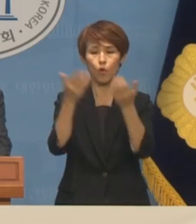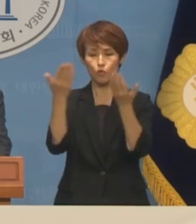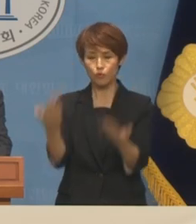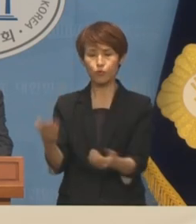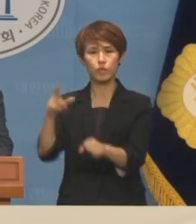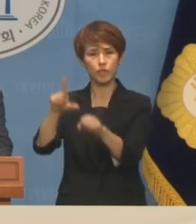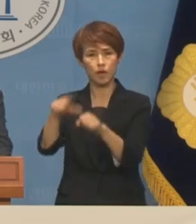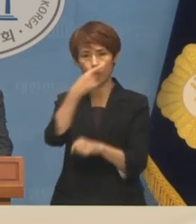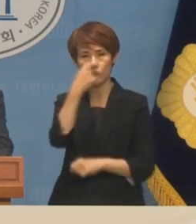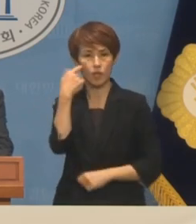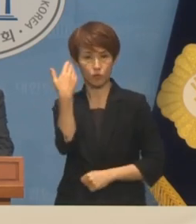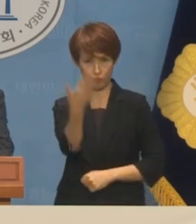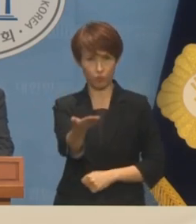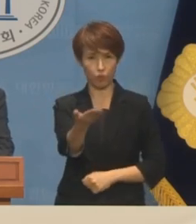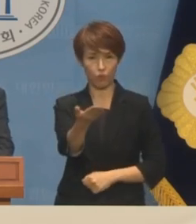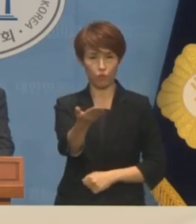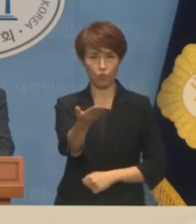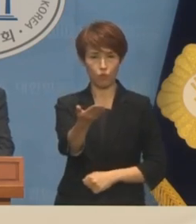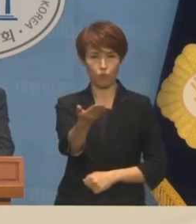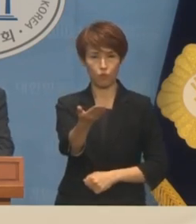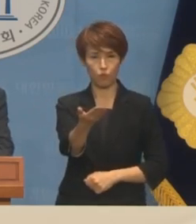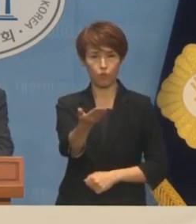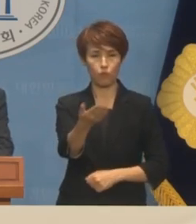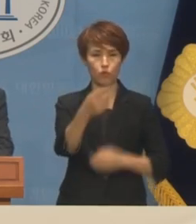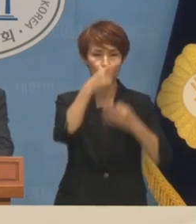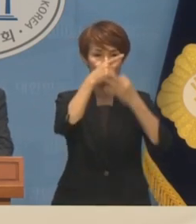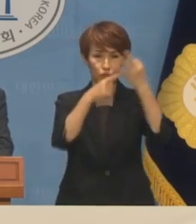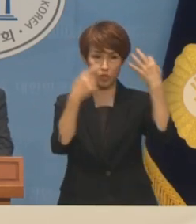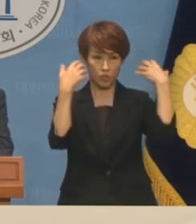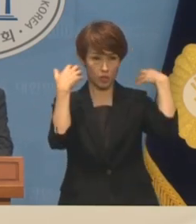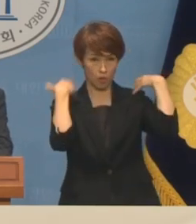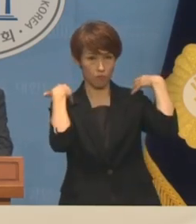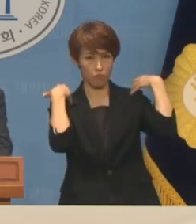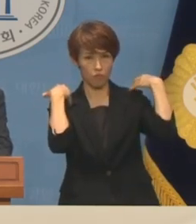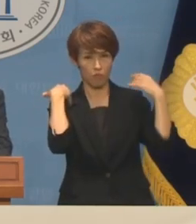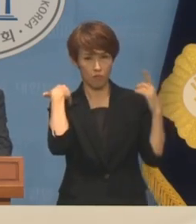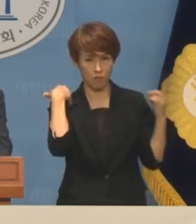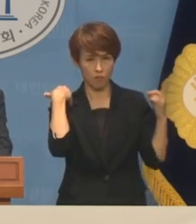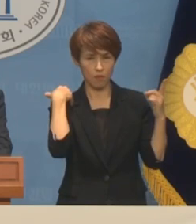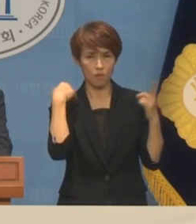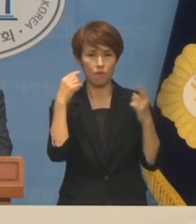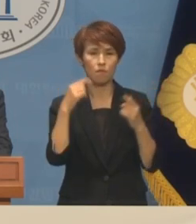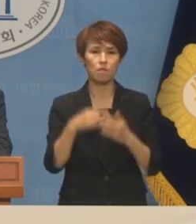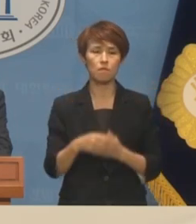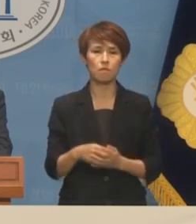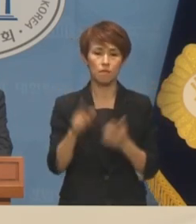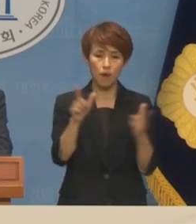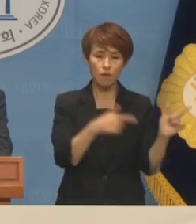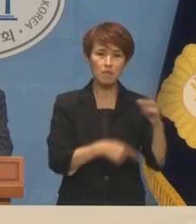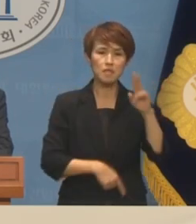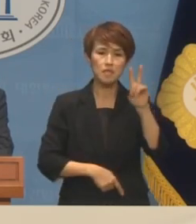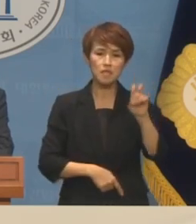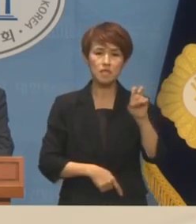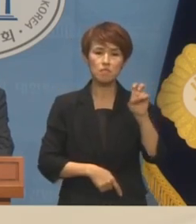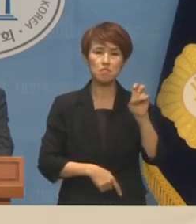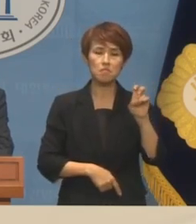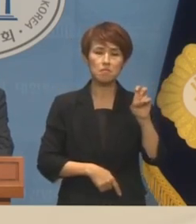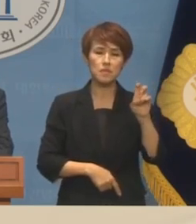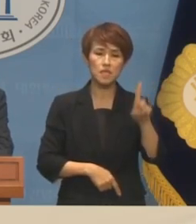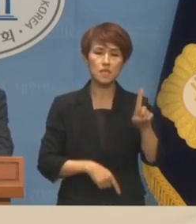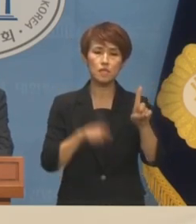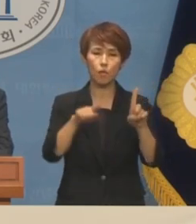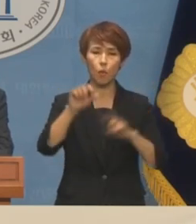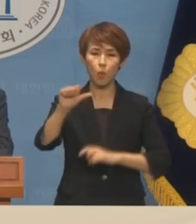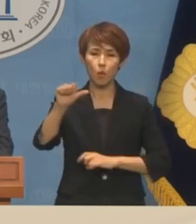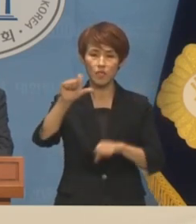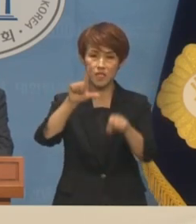휴게시간 보장을 명문화해서 윤석열 정권이 일 21.5시간 장시간 근무를